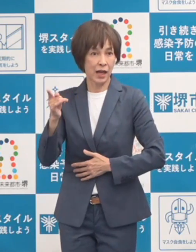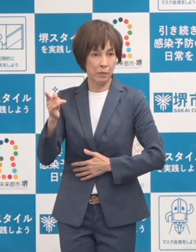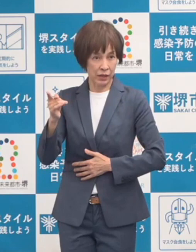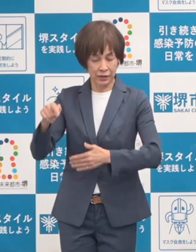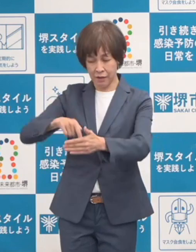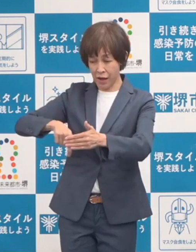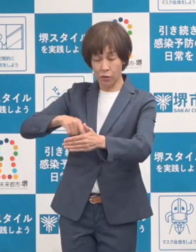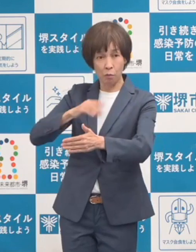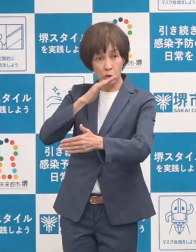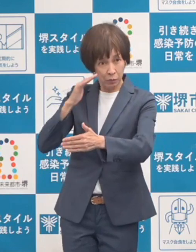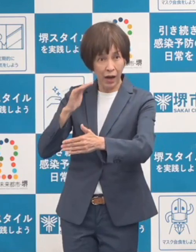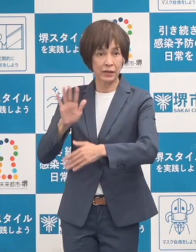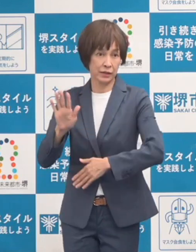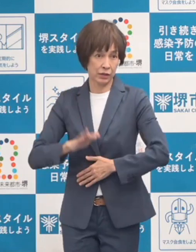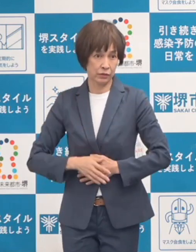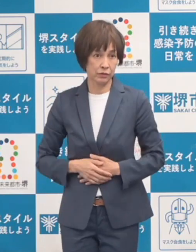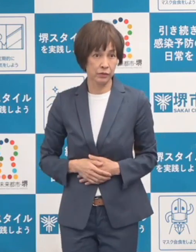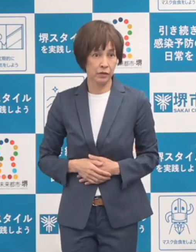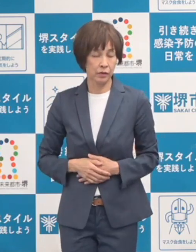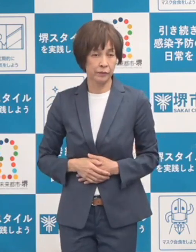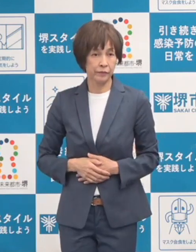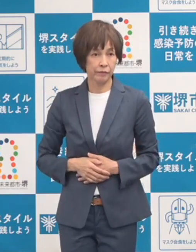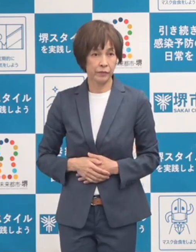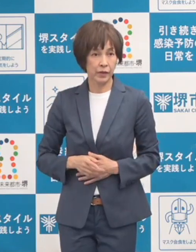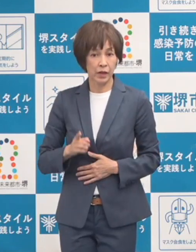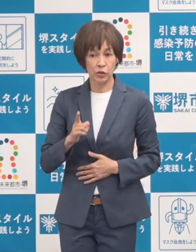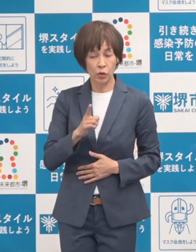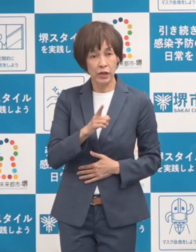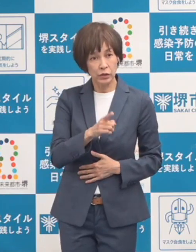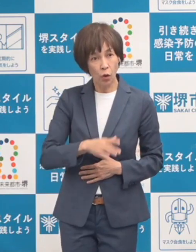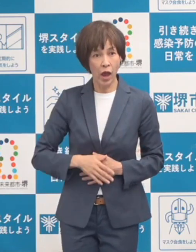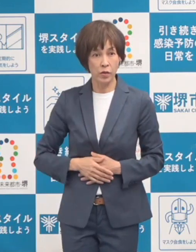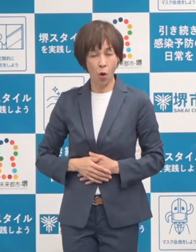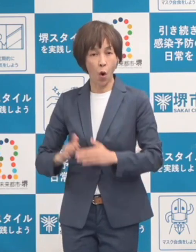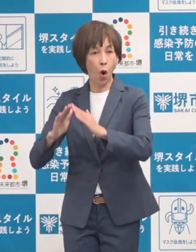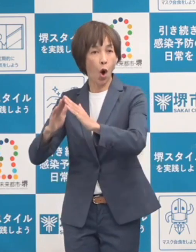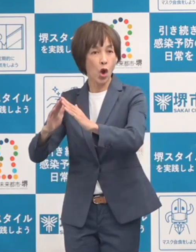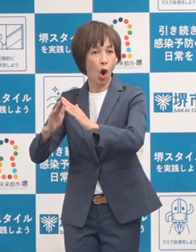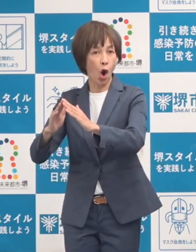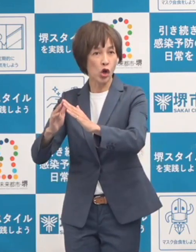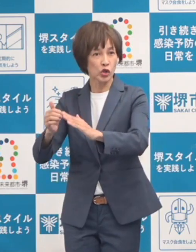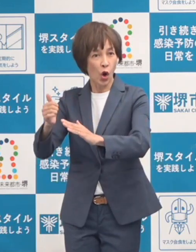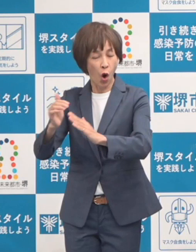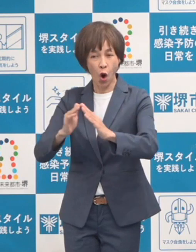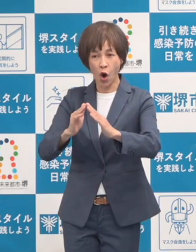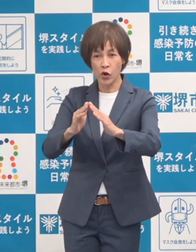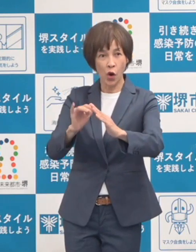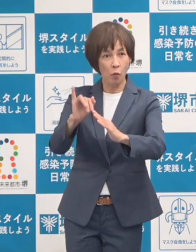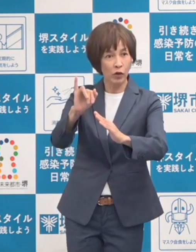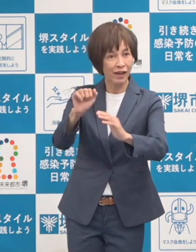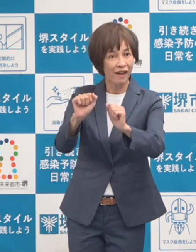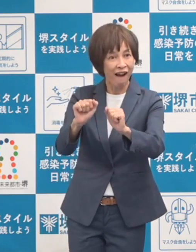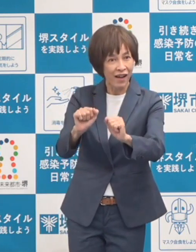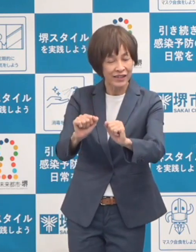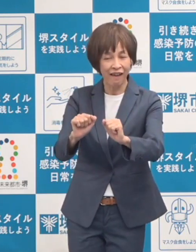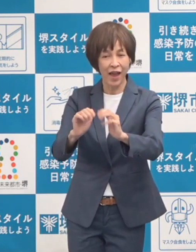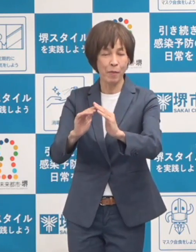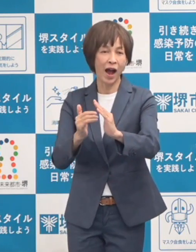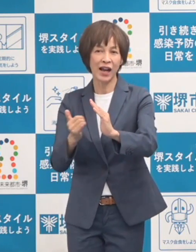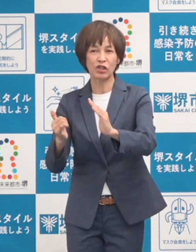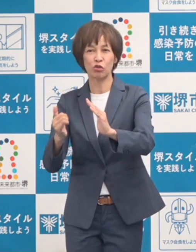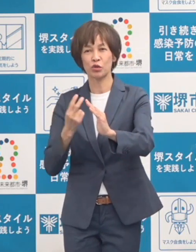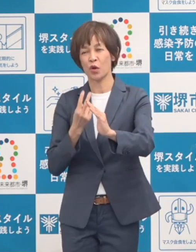設です。それぞれの寮に寮長寮母さんがいらっしゃって、家族の雰囲気で過ごすことができ